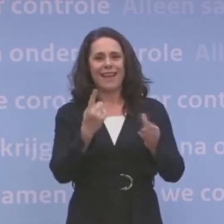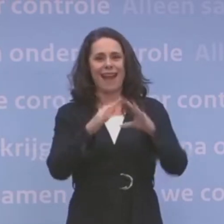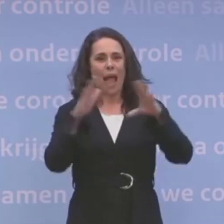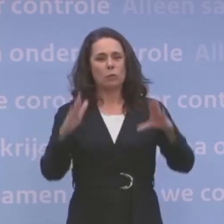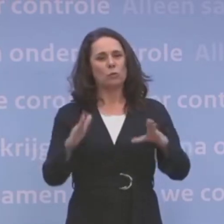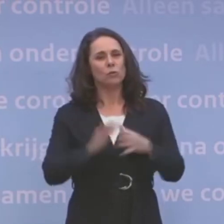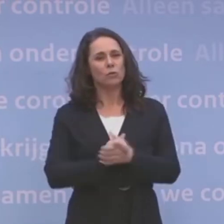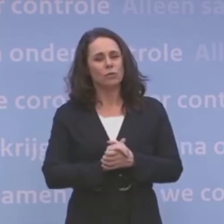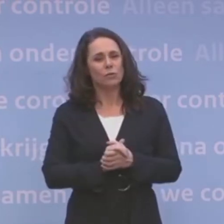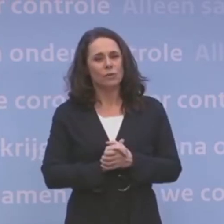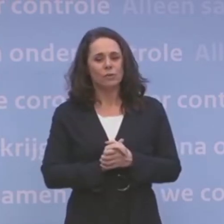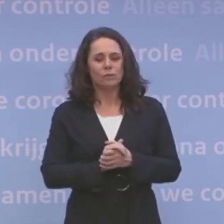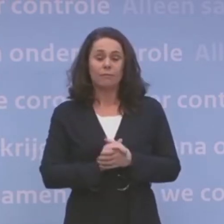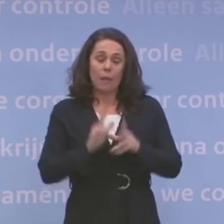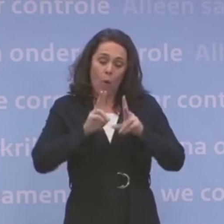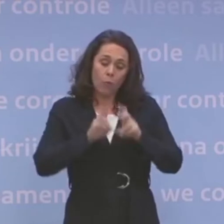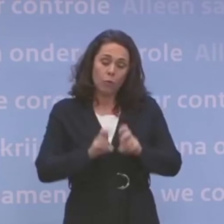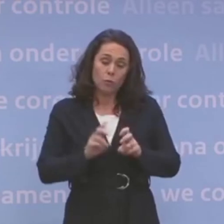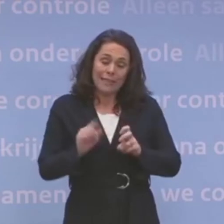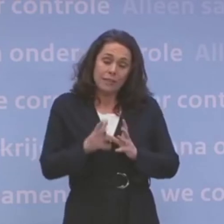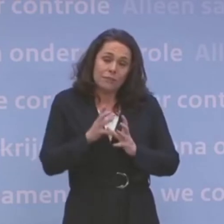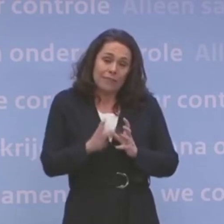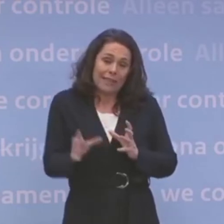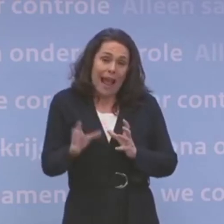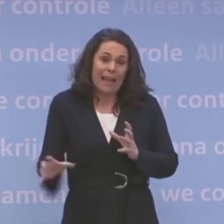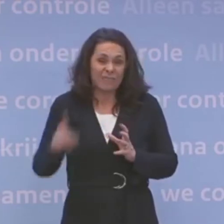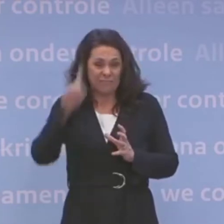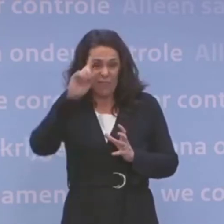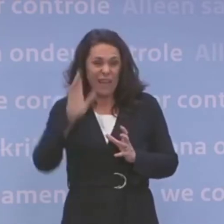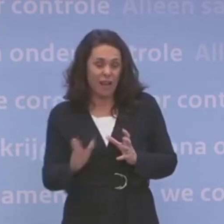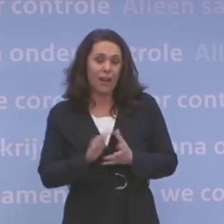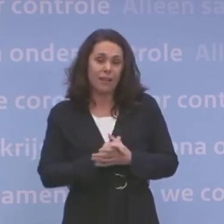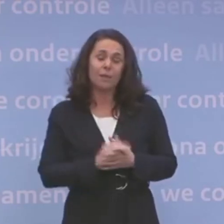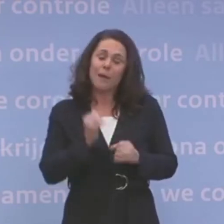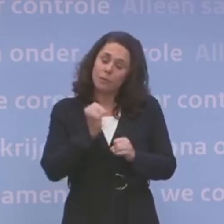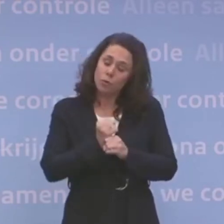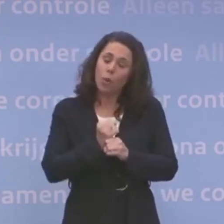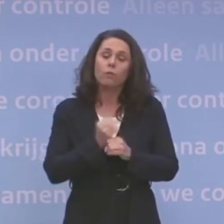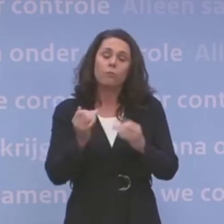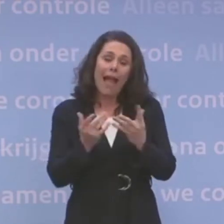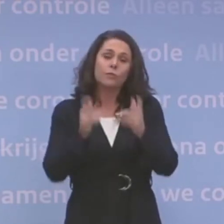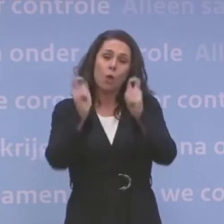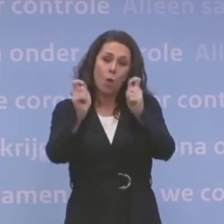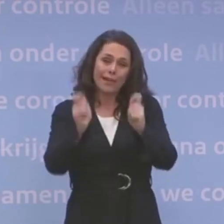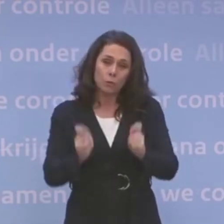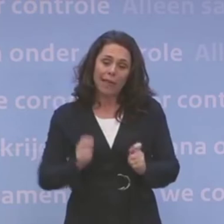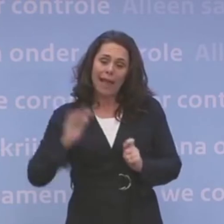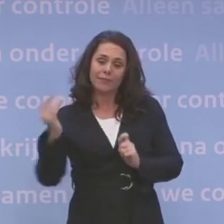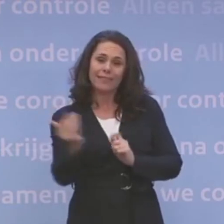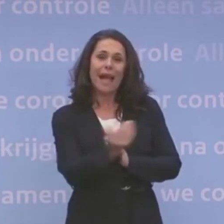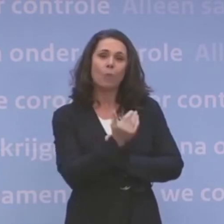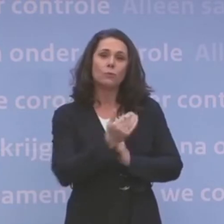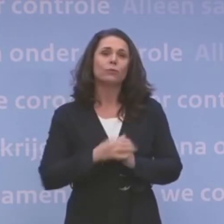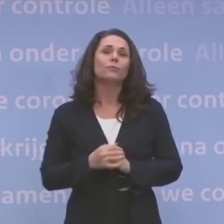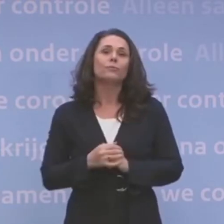Die onderzoeken die hebben enige vertraging opgelopen, zoals u weet, maar we hebben daar toch behoorlijk wat gegevens al uit kunnen verzamelen inmiddels.